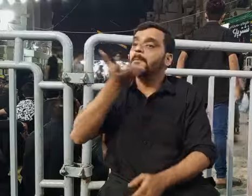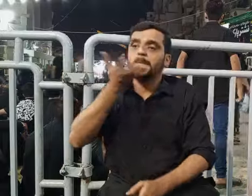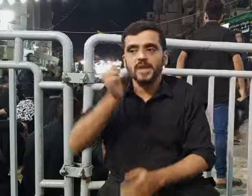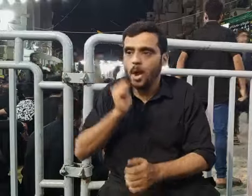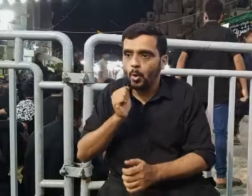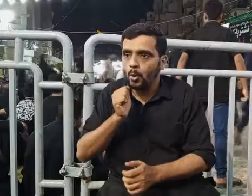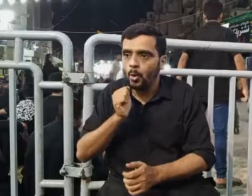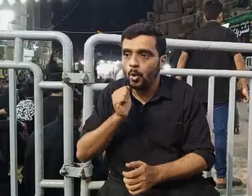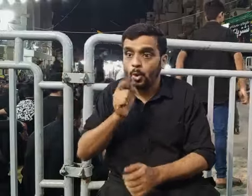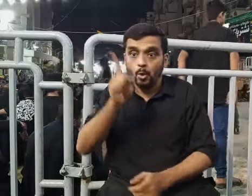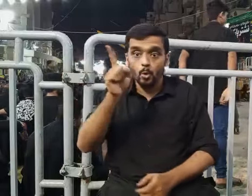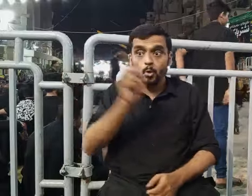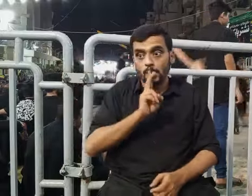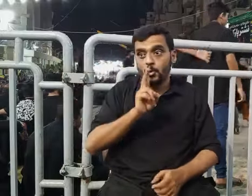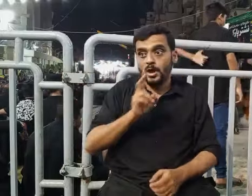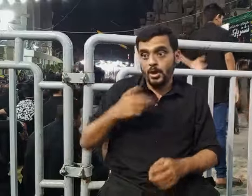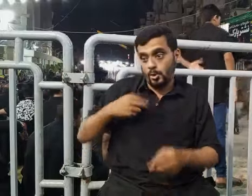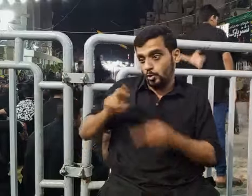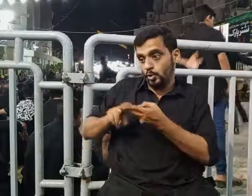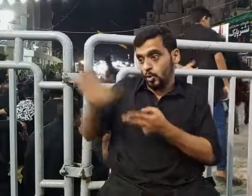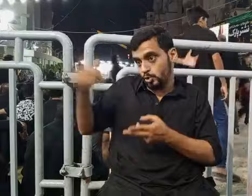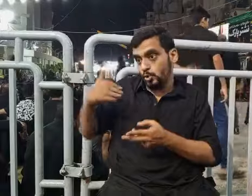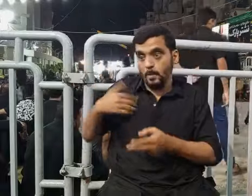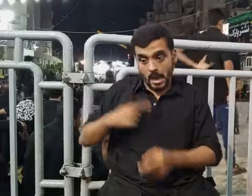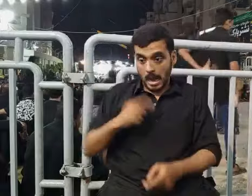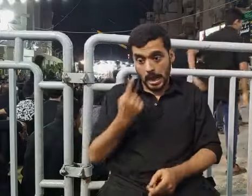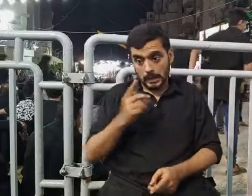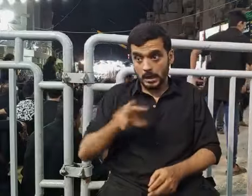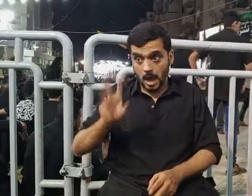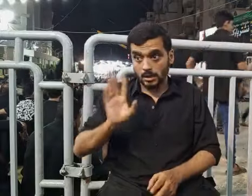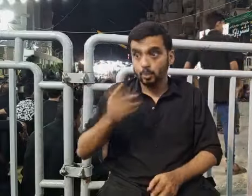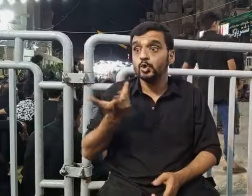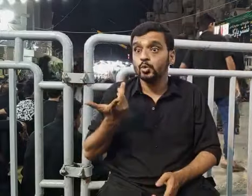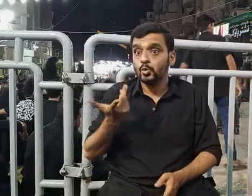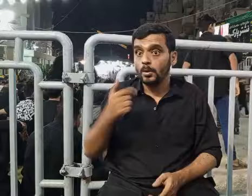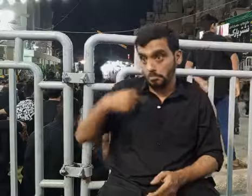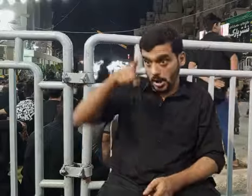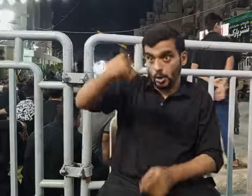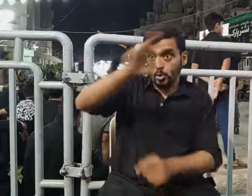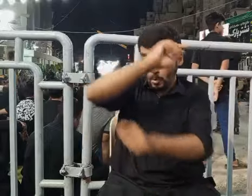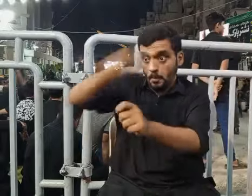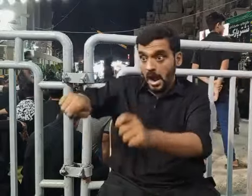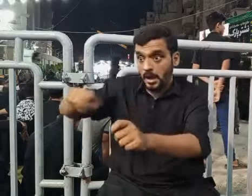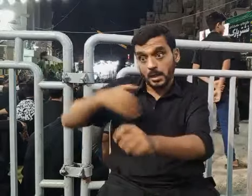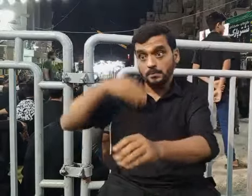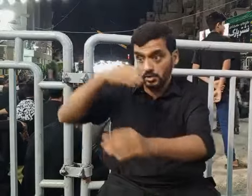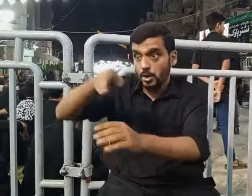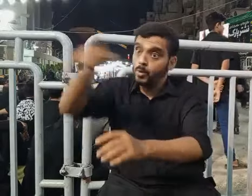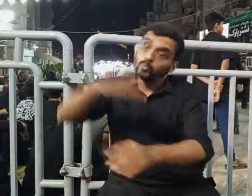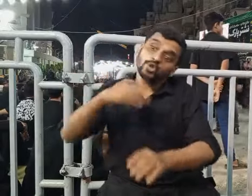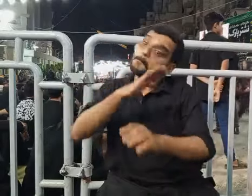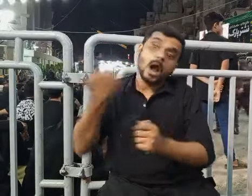جنہیں تاریخ پتہ ہے کیسی ہے میں نے پھر اس نے عرض کی کہ غلام آپ پر نثار قدر آپ کی سماع موسیٰ کا